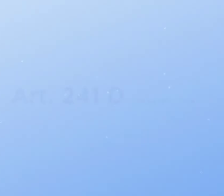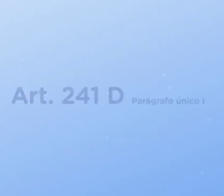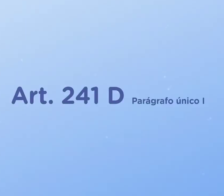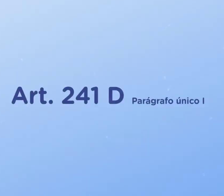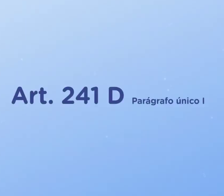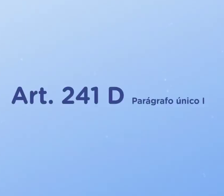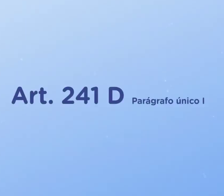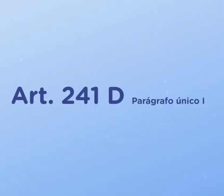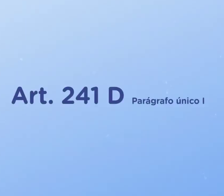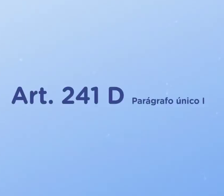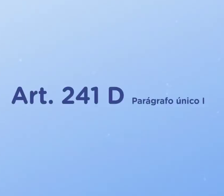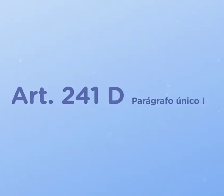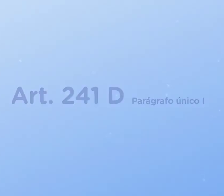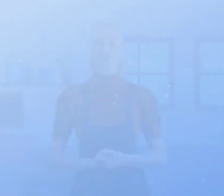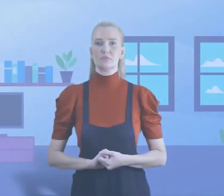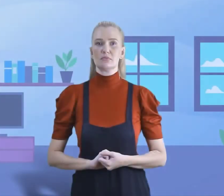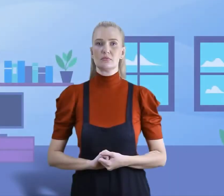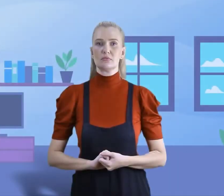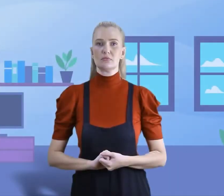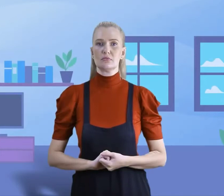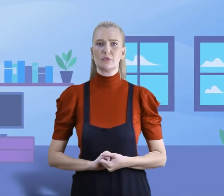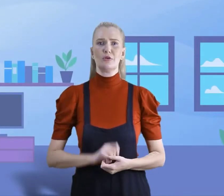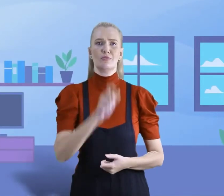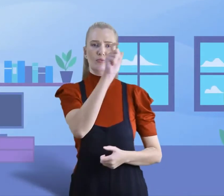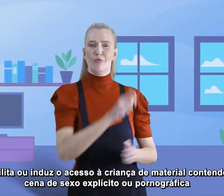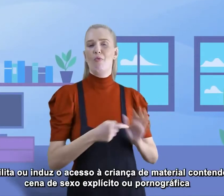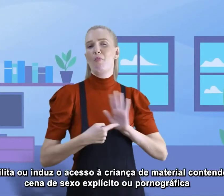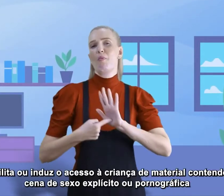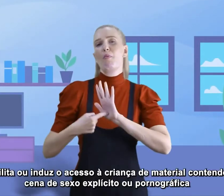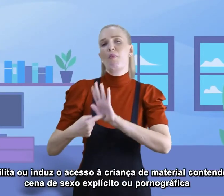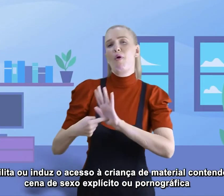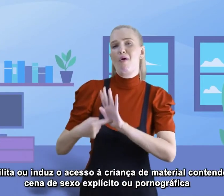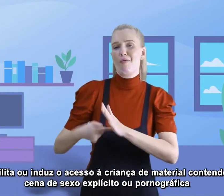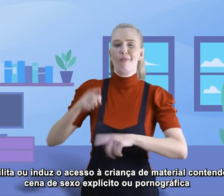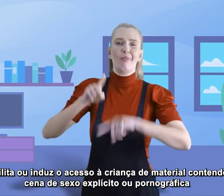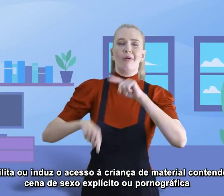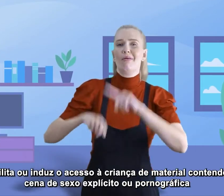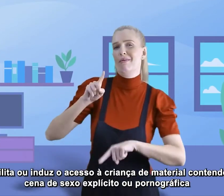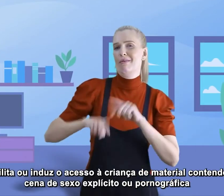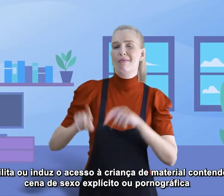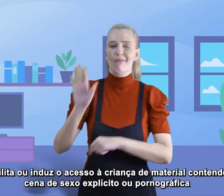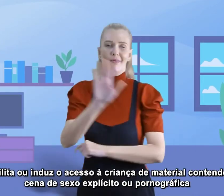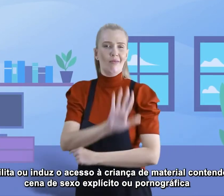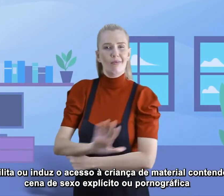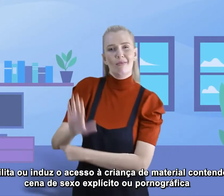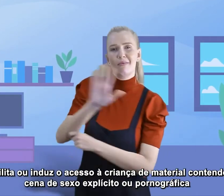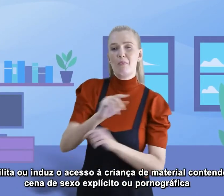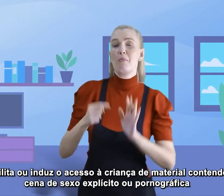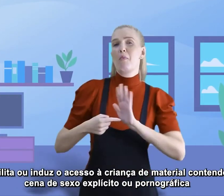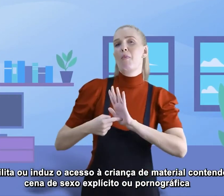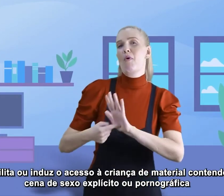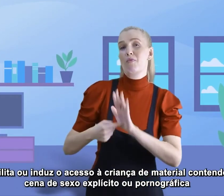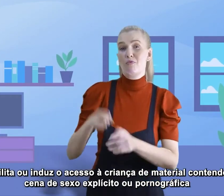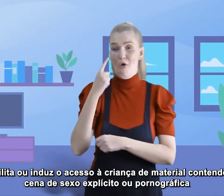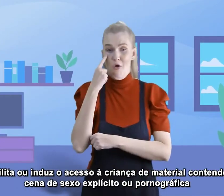Artigo 241-D, parágrafo único primeiro. Facilita ou induz o acesso à criança de material contendo cena